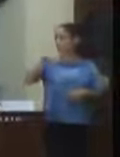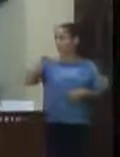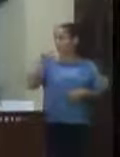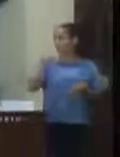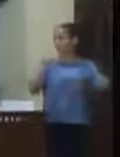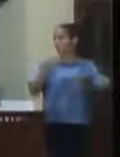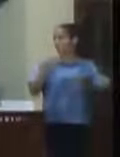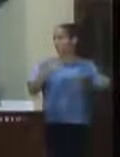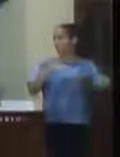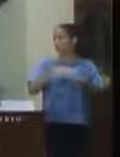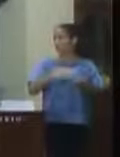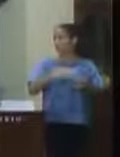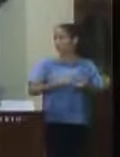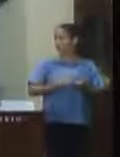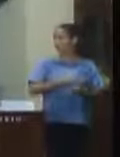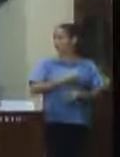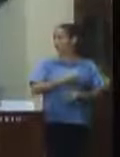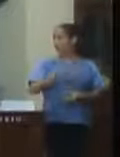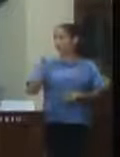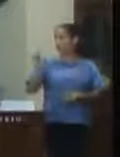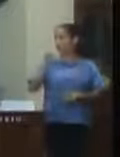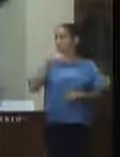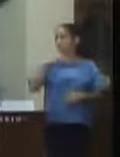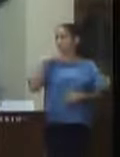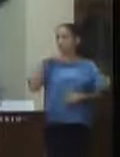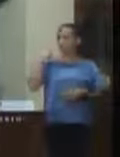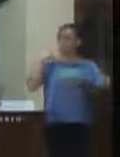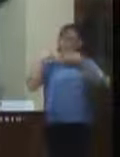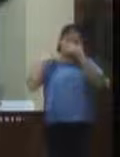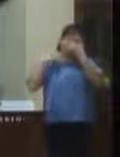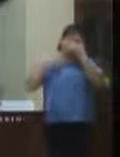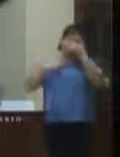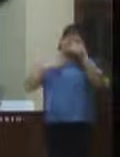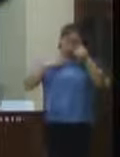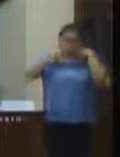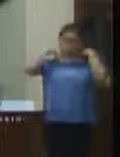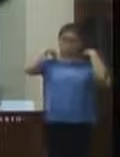2018. Vamos fazer agora a presença dos senhores vereadores.